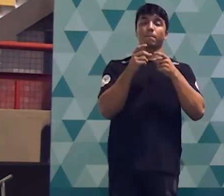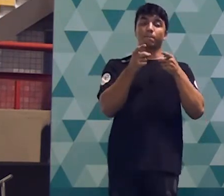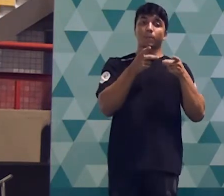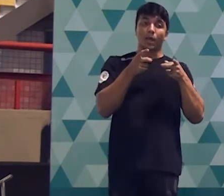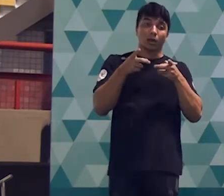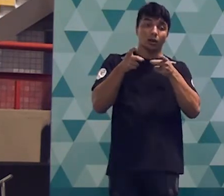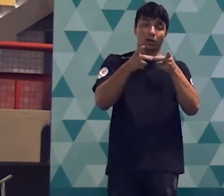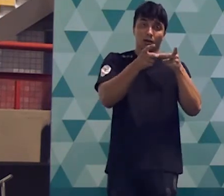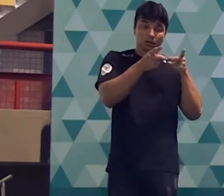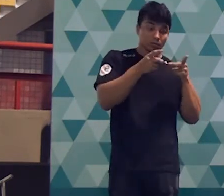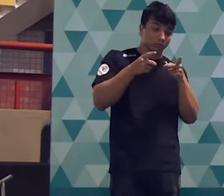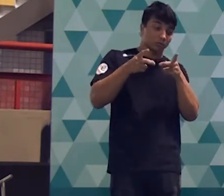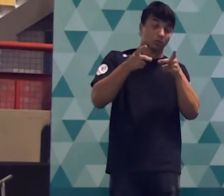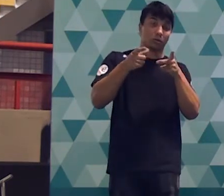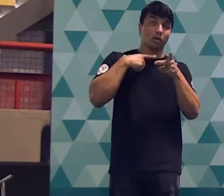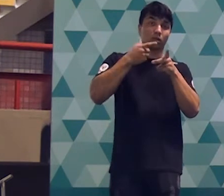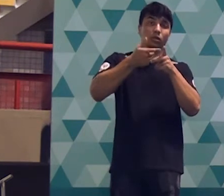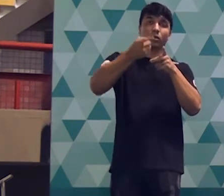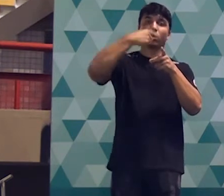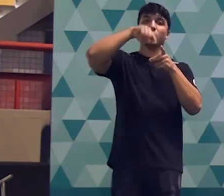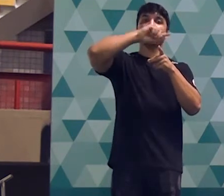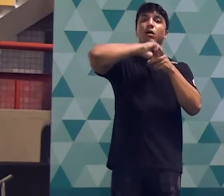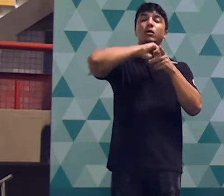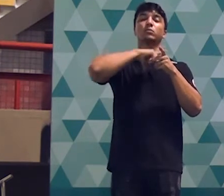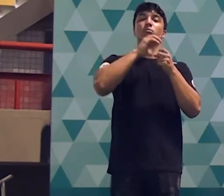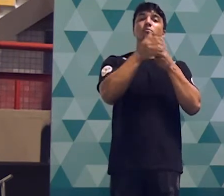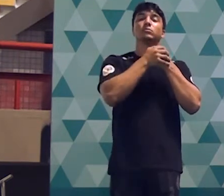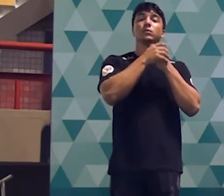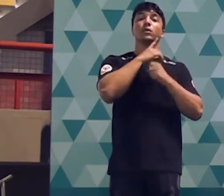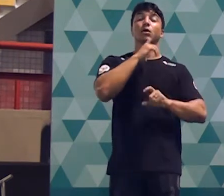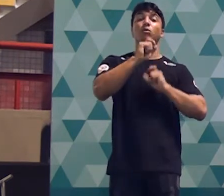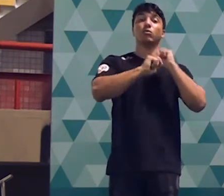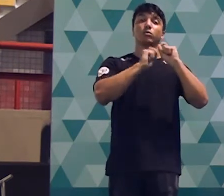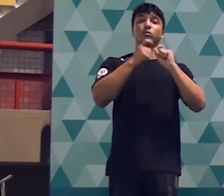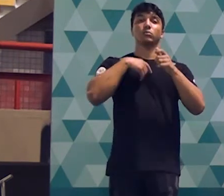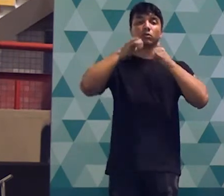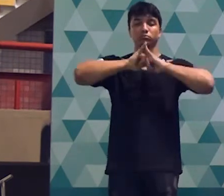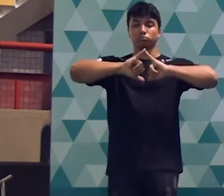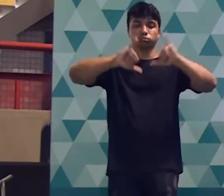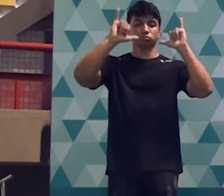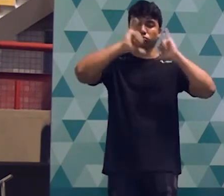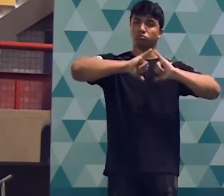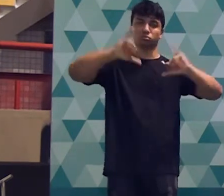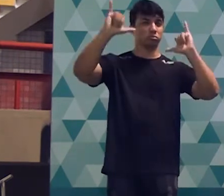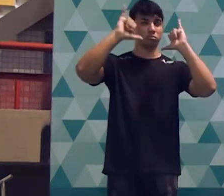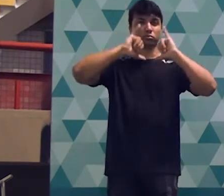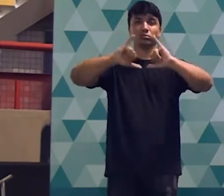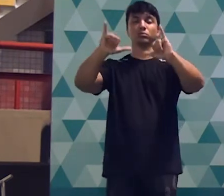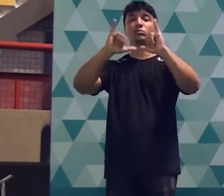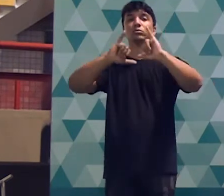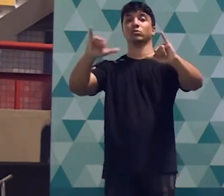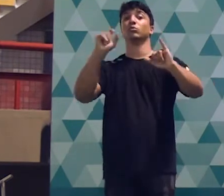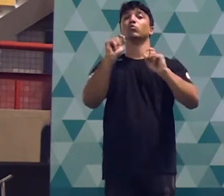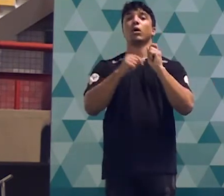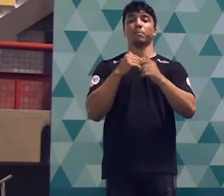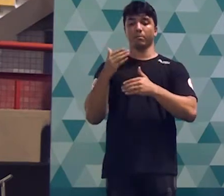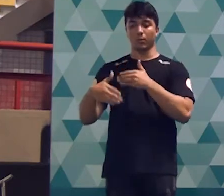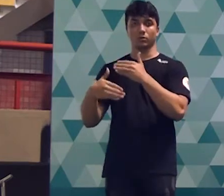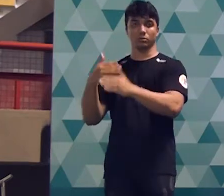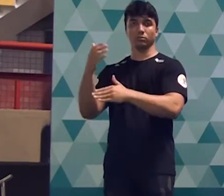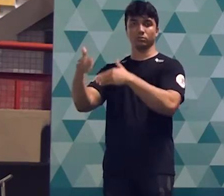Aí você tem que ver que por detrás desse comportamento existe todo um marketing. Isso é um processo,